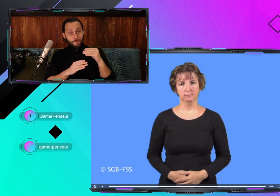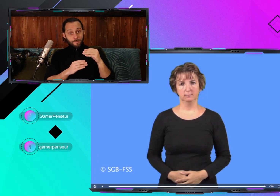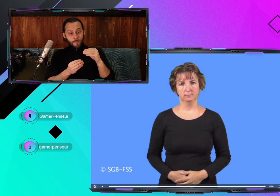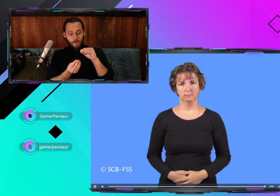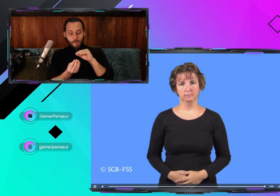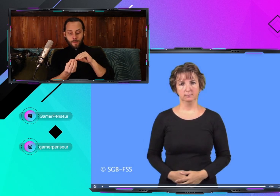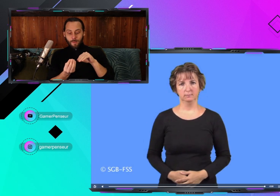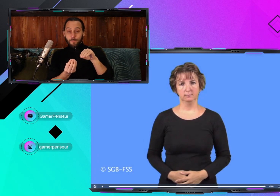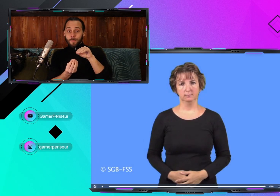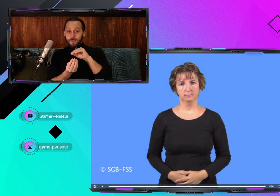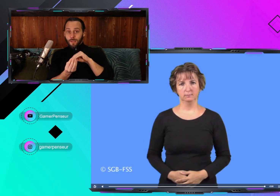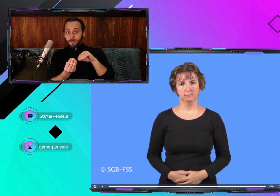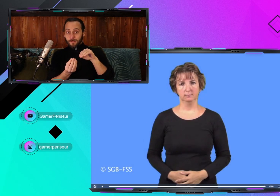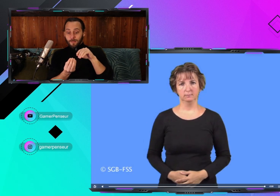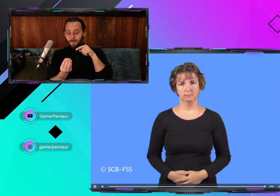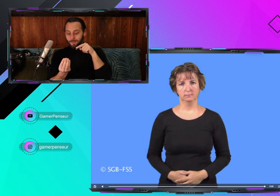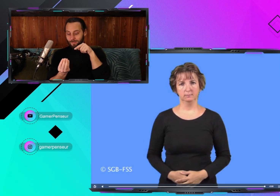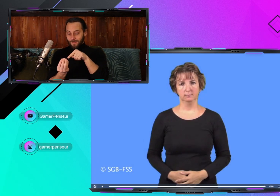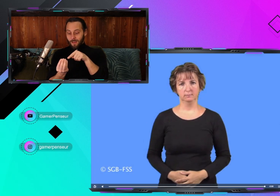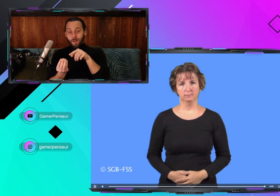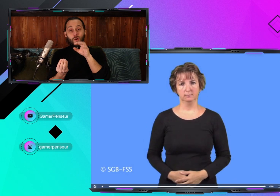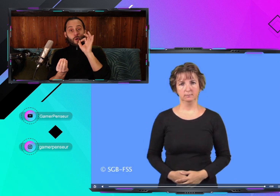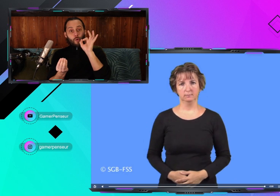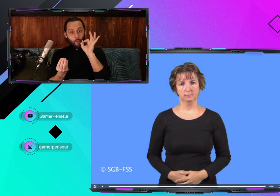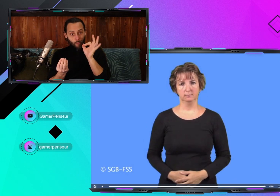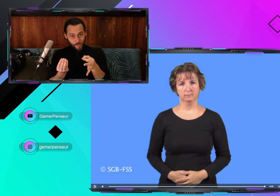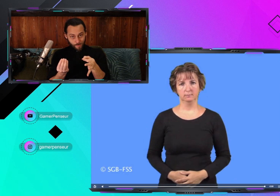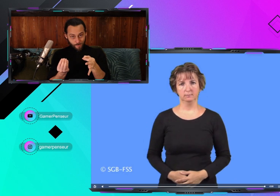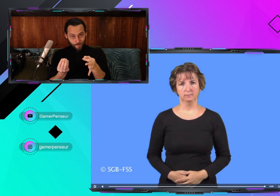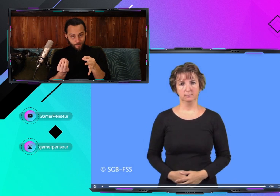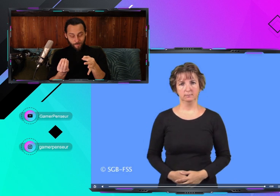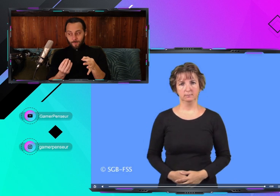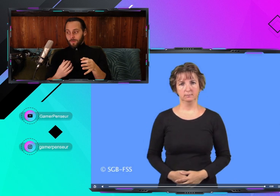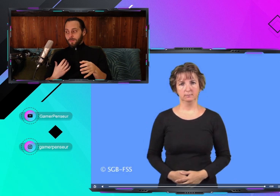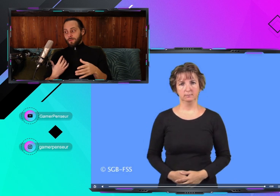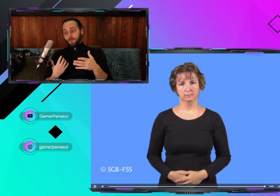Métier. Pédiatre, ça, oui.